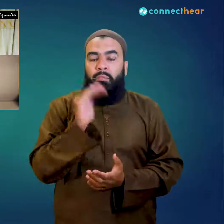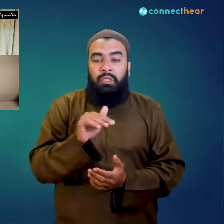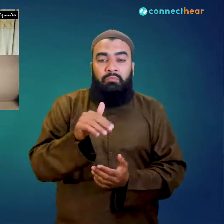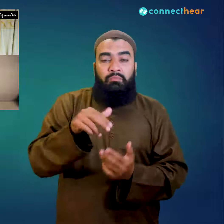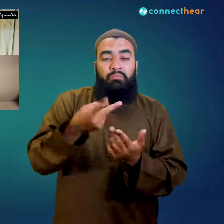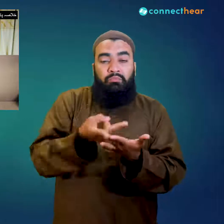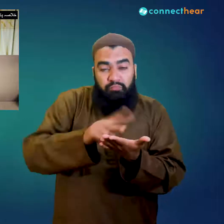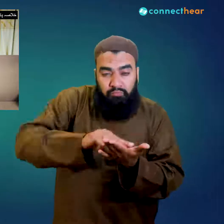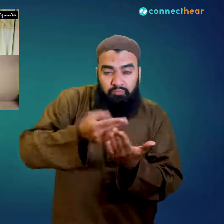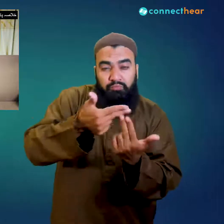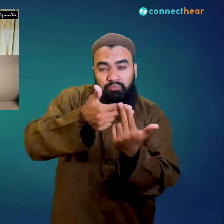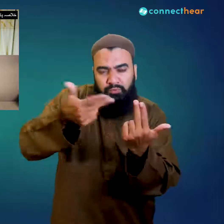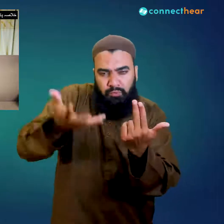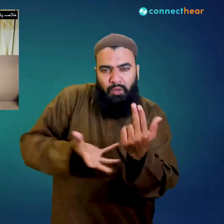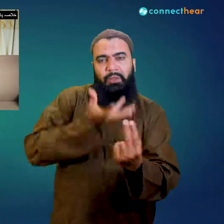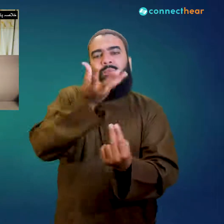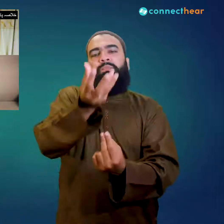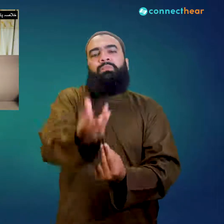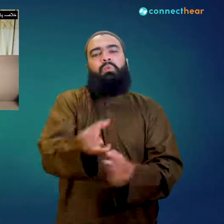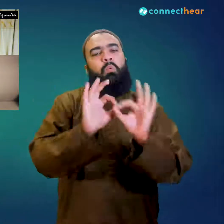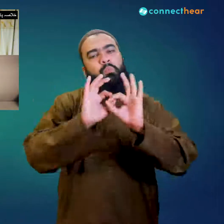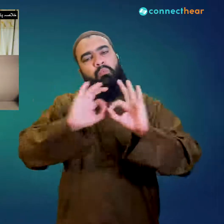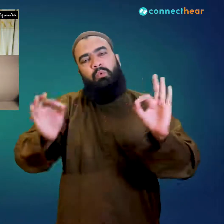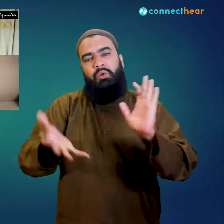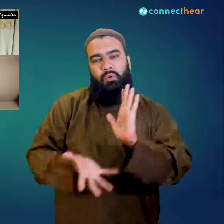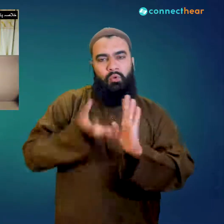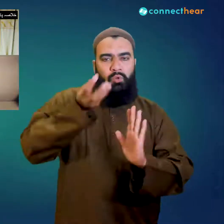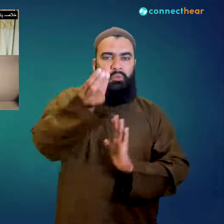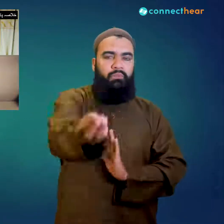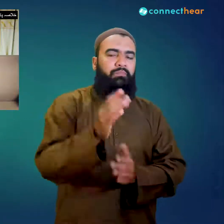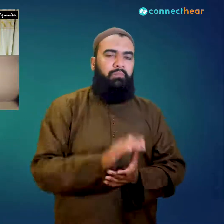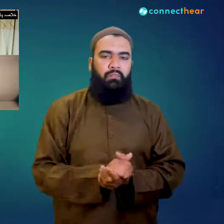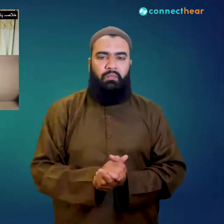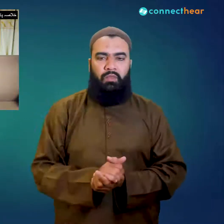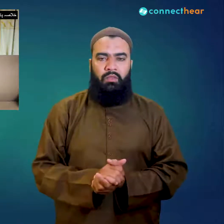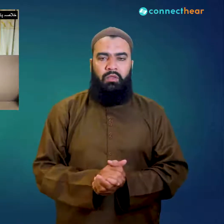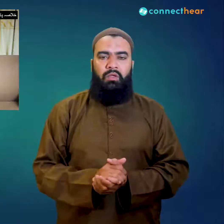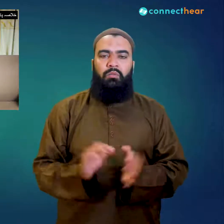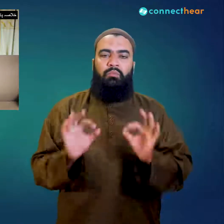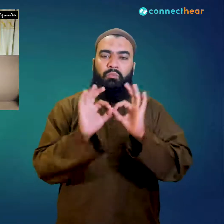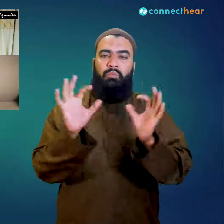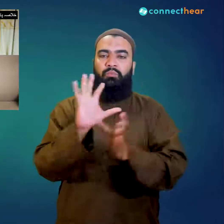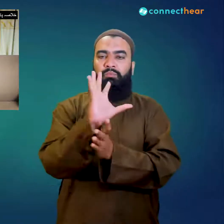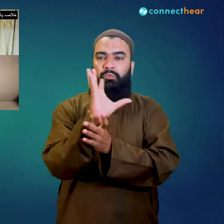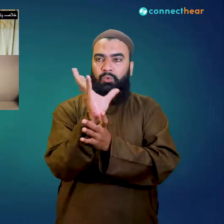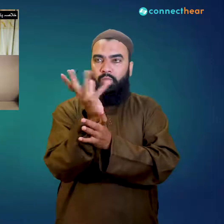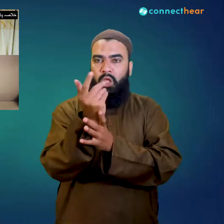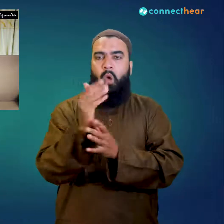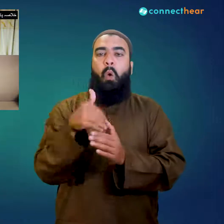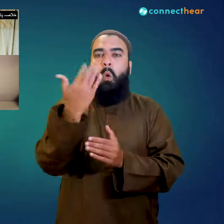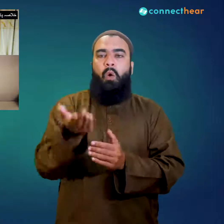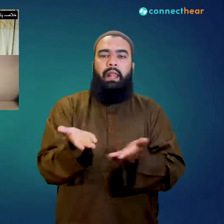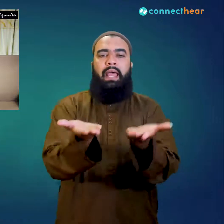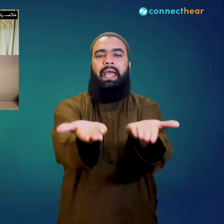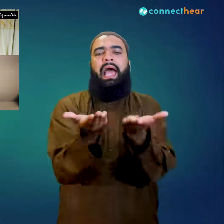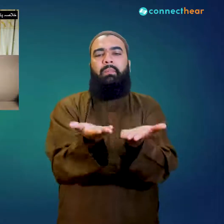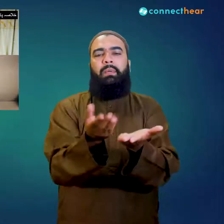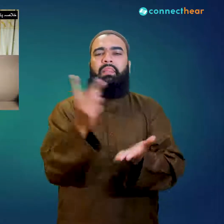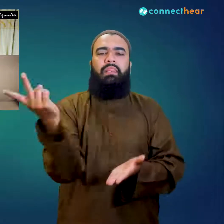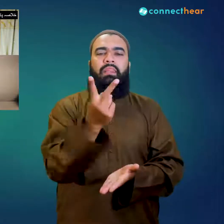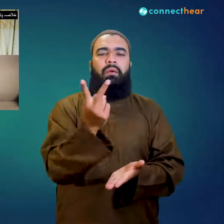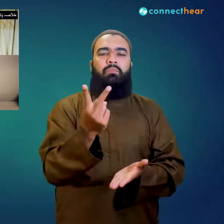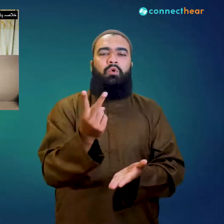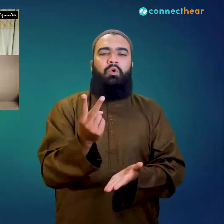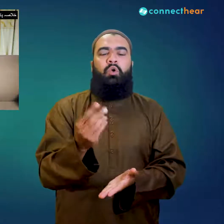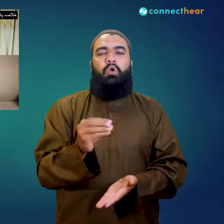کی بہتری کی دعا، مشہور دعا ربنا آتنا فی الدنیا حسنہ وفی الآخرۃ حسنہ کا بھی ذکر اسی میں فرمایا گیا